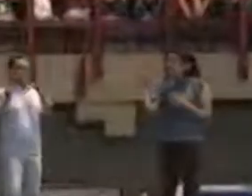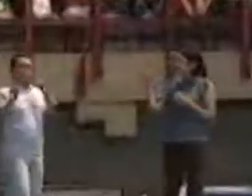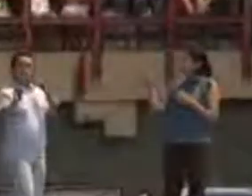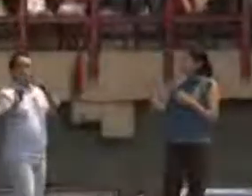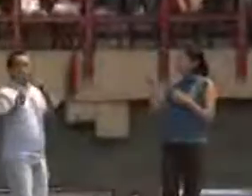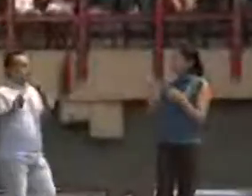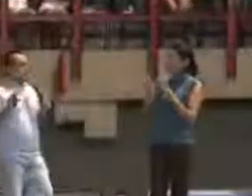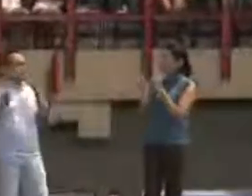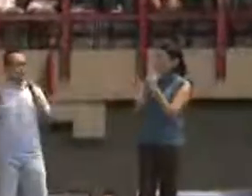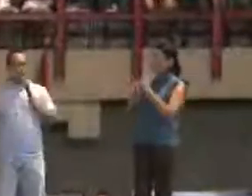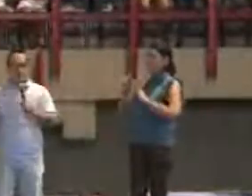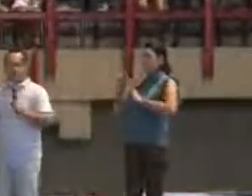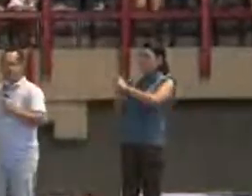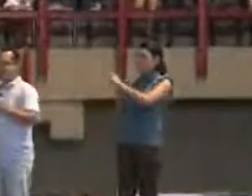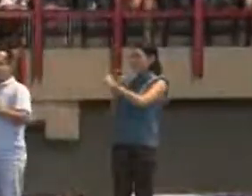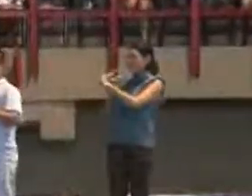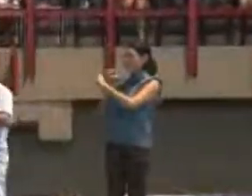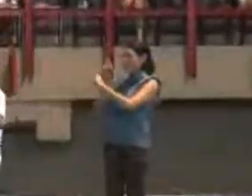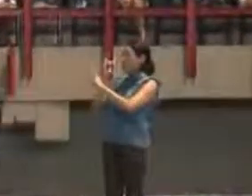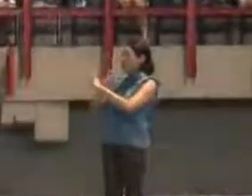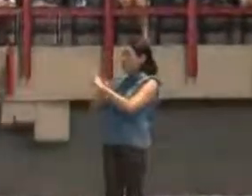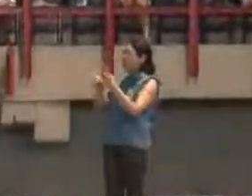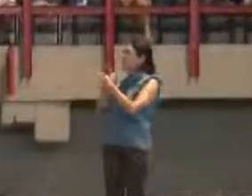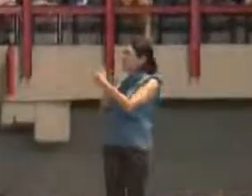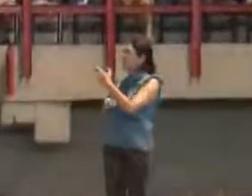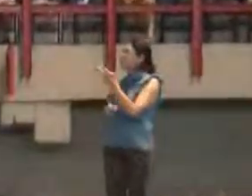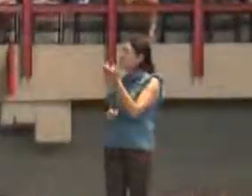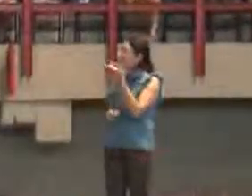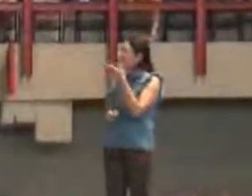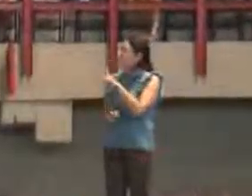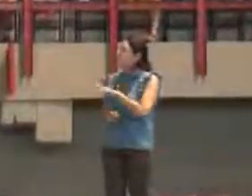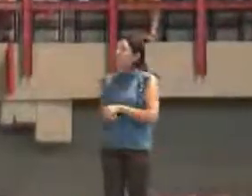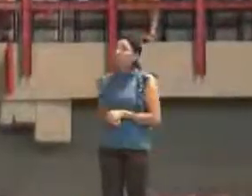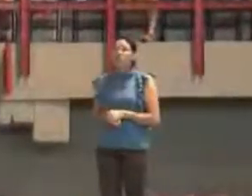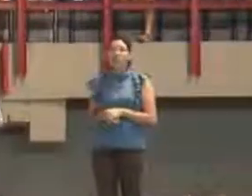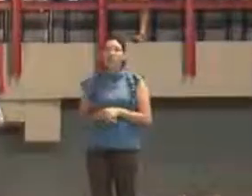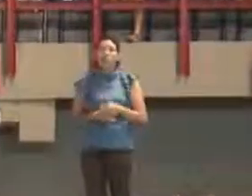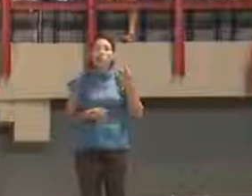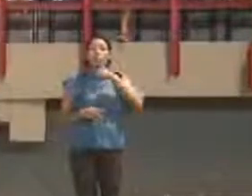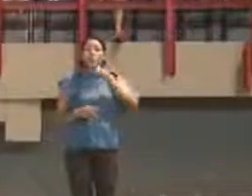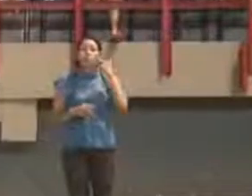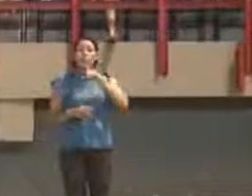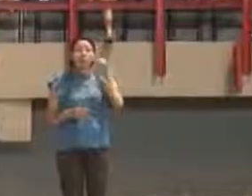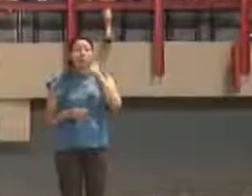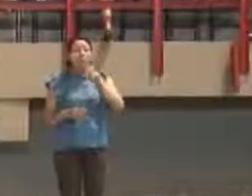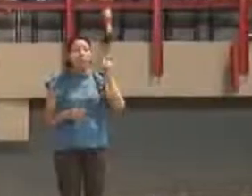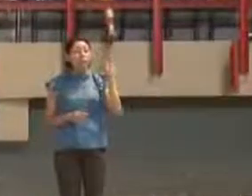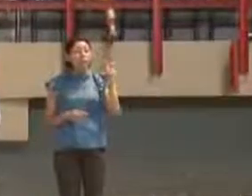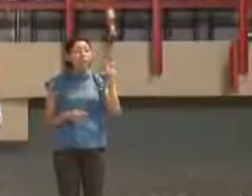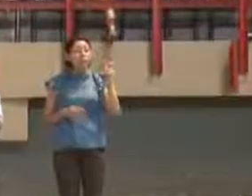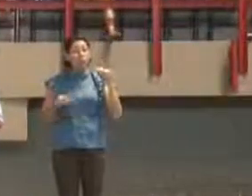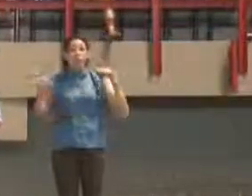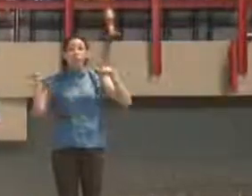resumindo, o time ganhou 5 partidas, empatou 3. Então,